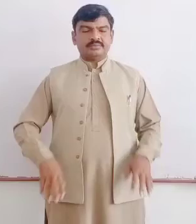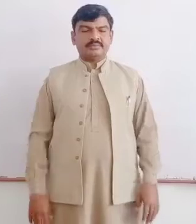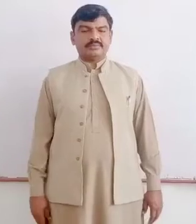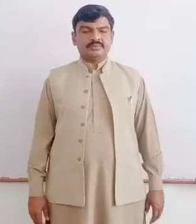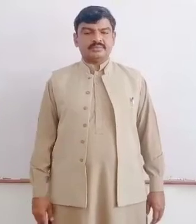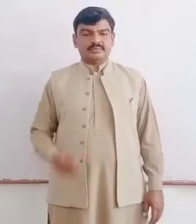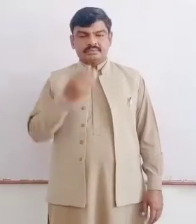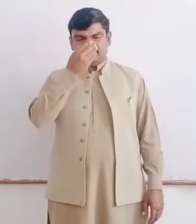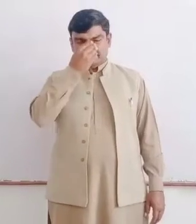जुकाम,